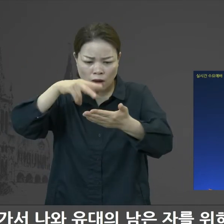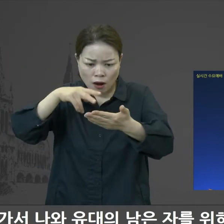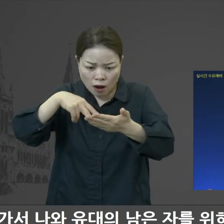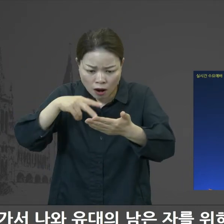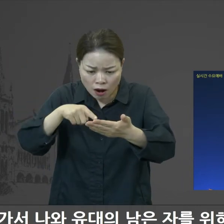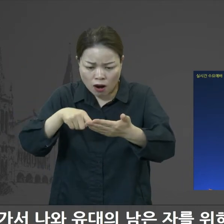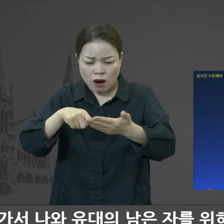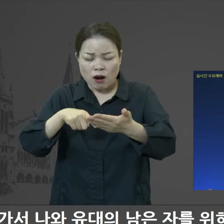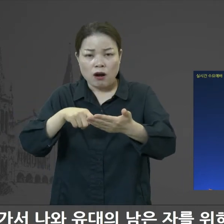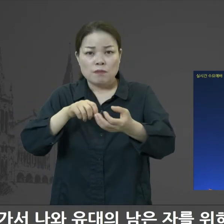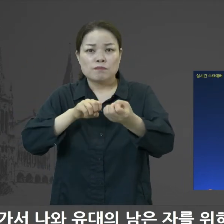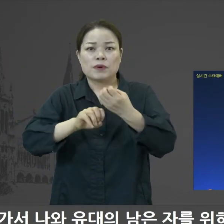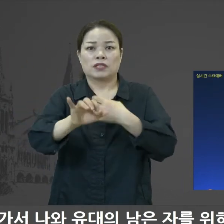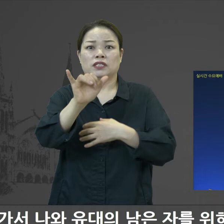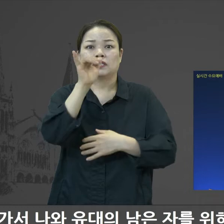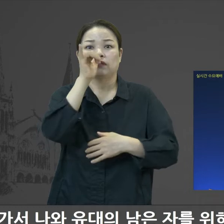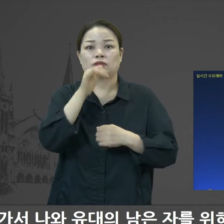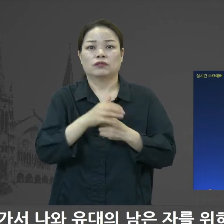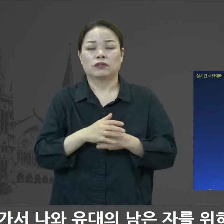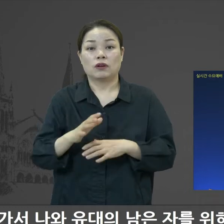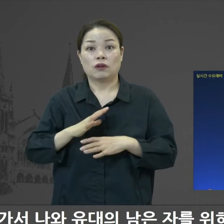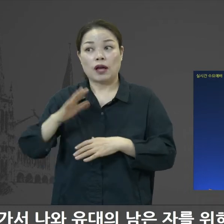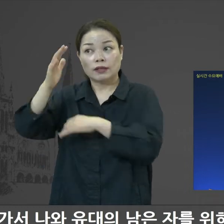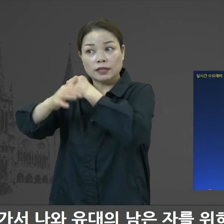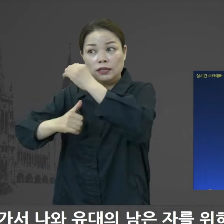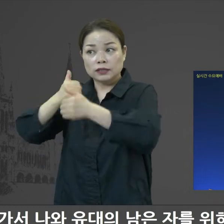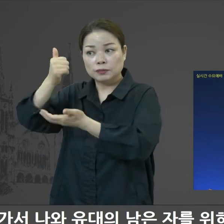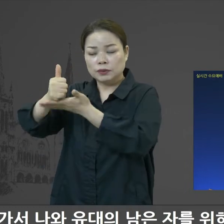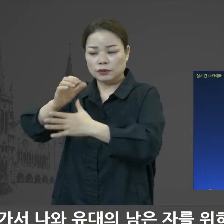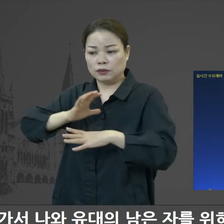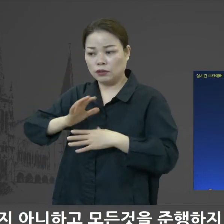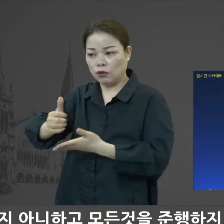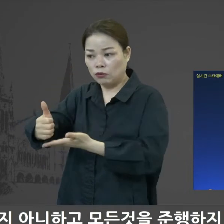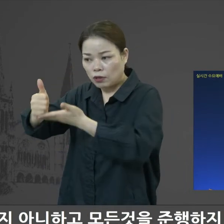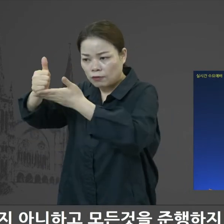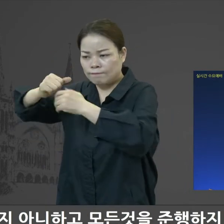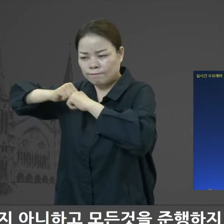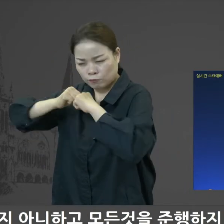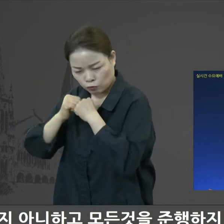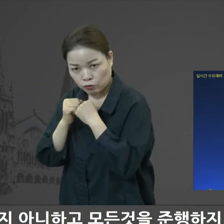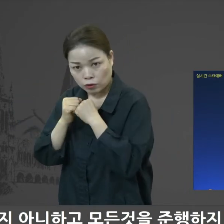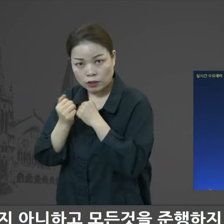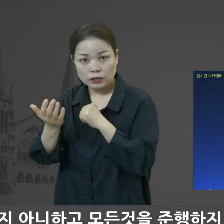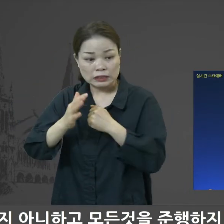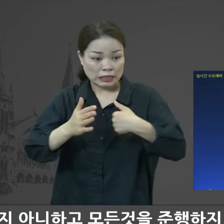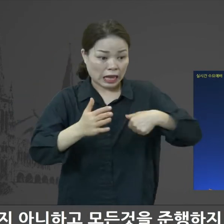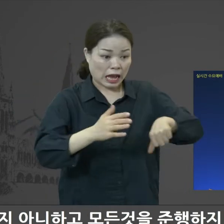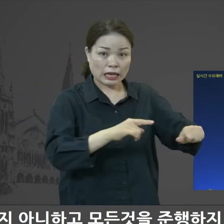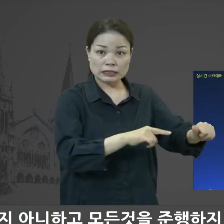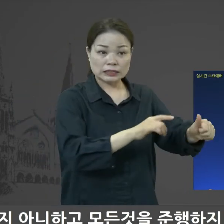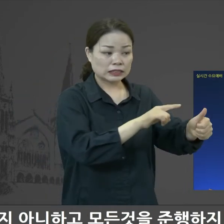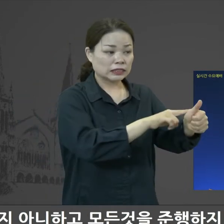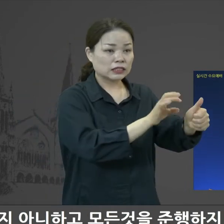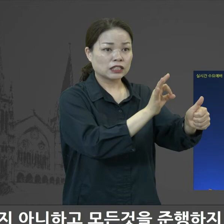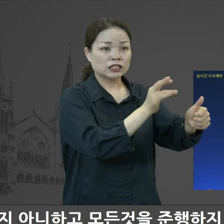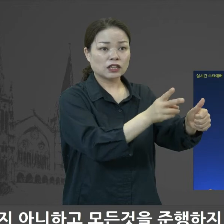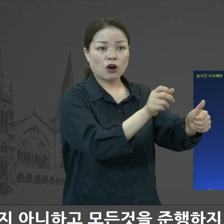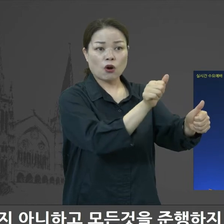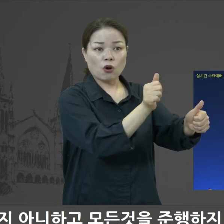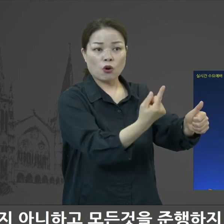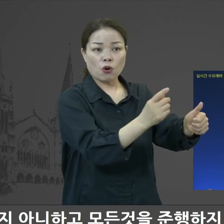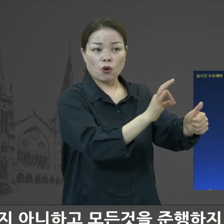읽고 반응했습니다. 경외했고 순종했습니다. 그런데 그의 아들 여호야김은요,